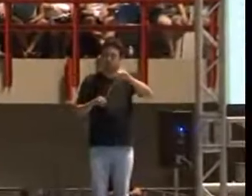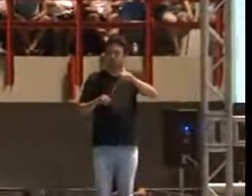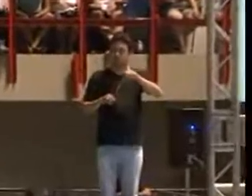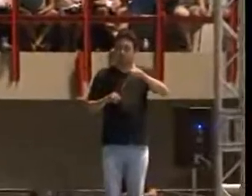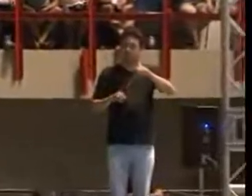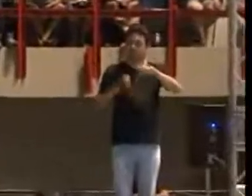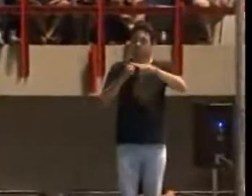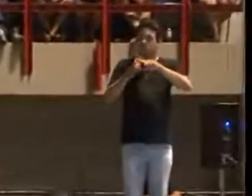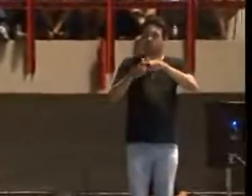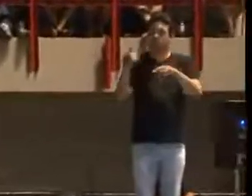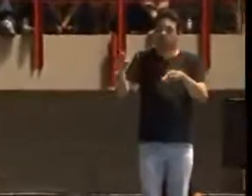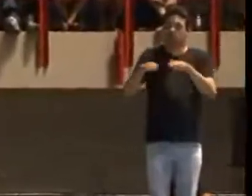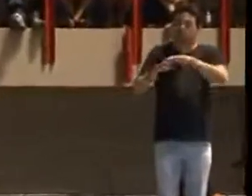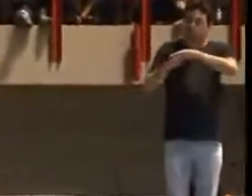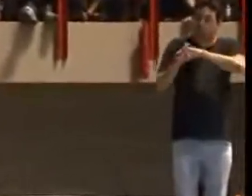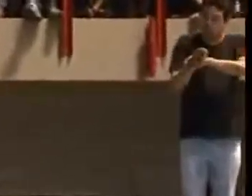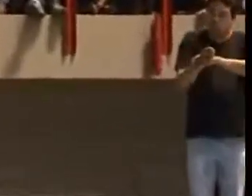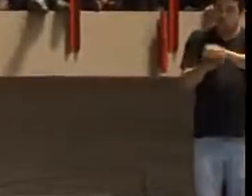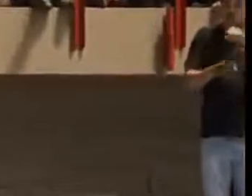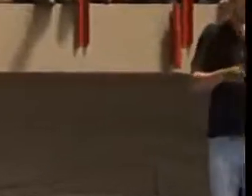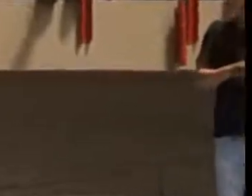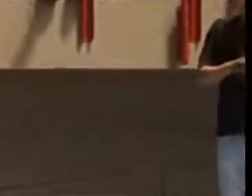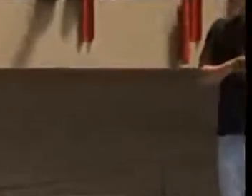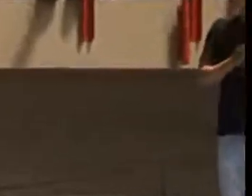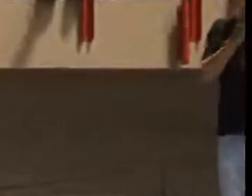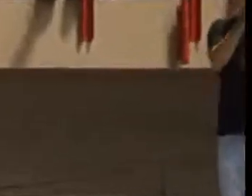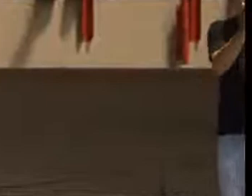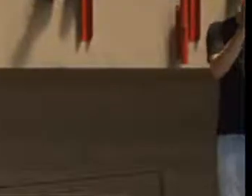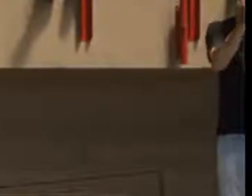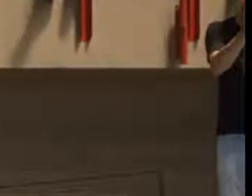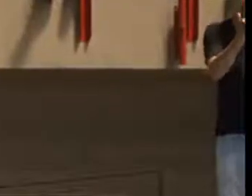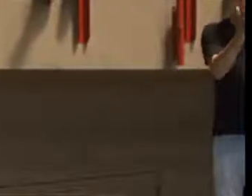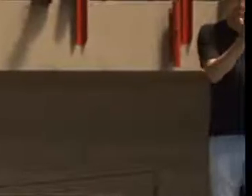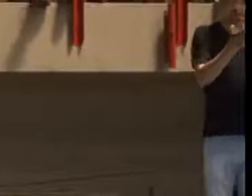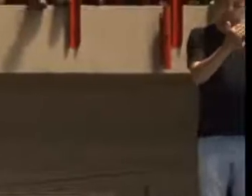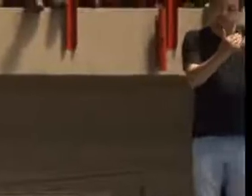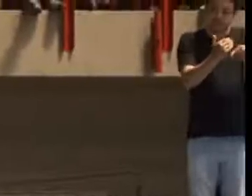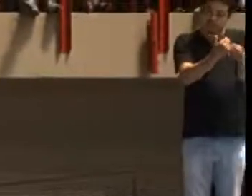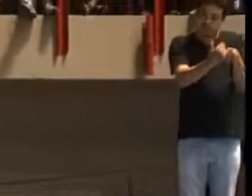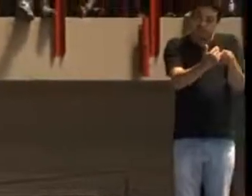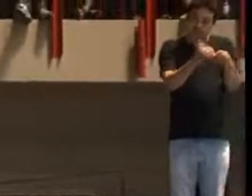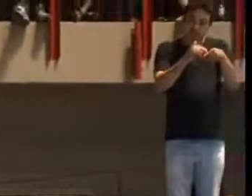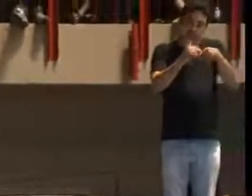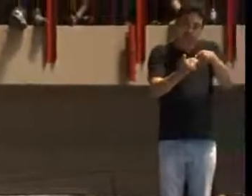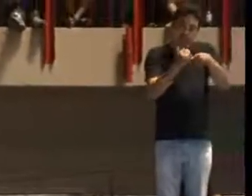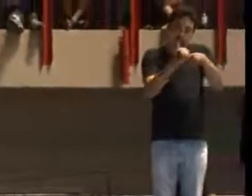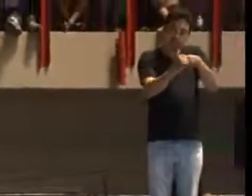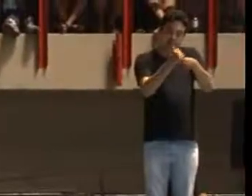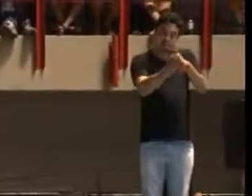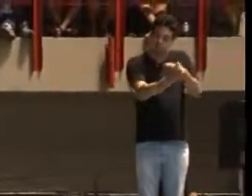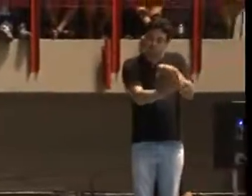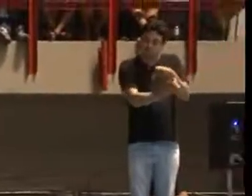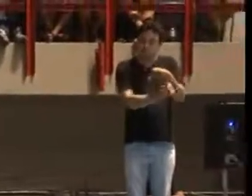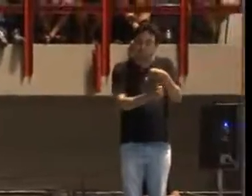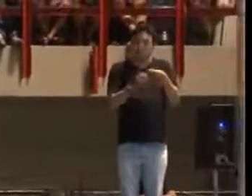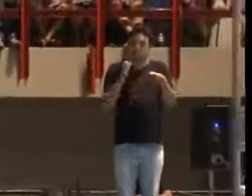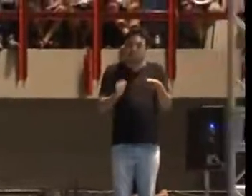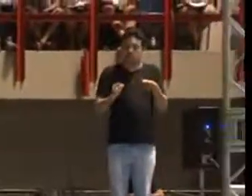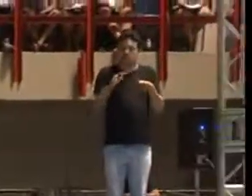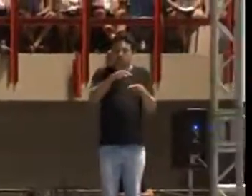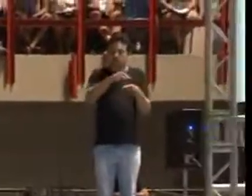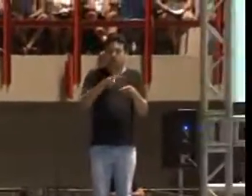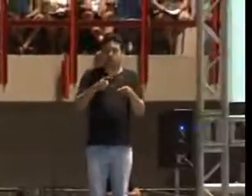é muito acostumado a dilatar, ele pode criar fissuras. E essas fissuras, né, podem